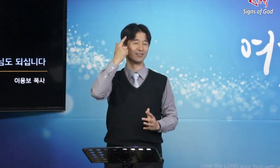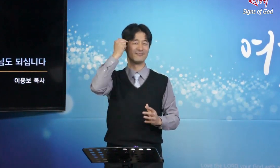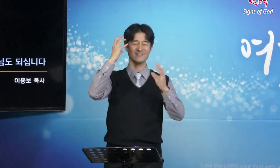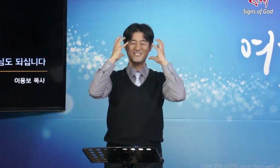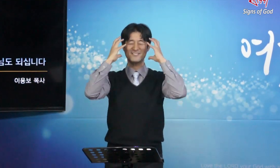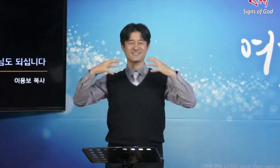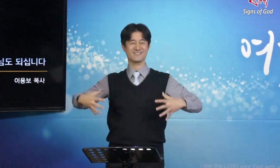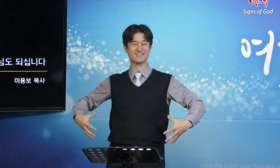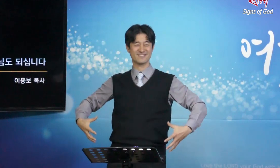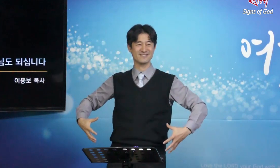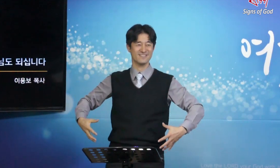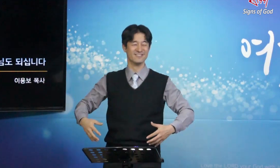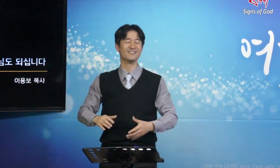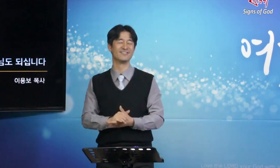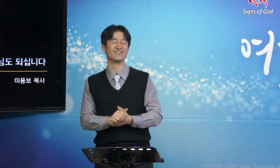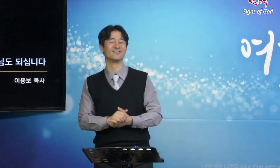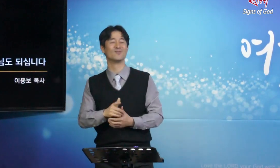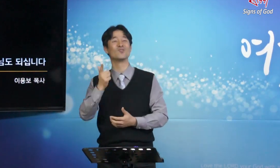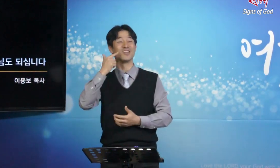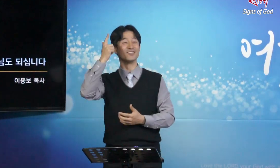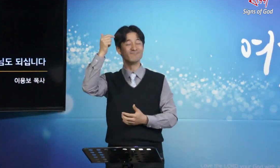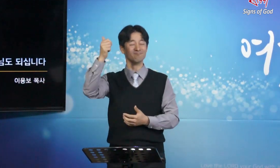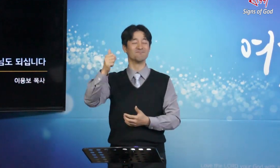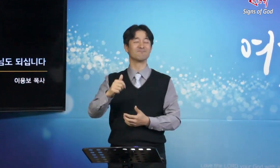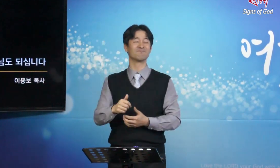케빈 목사님이 계신데